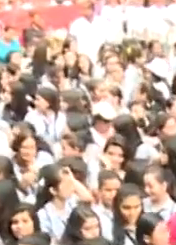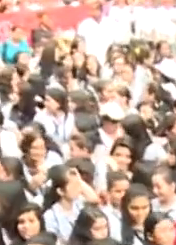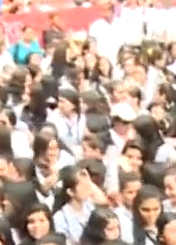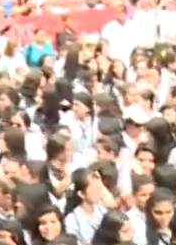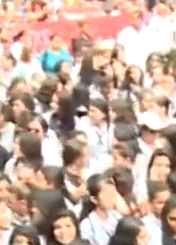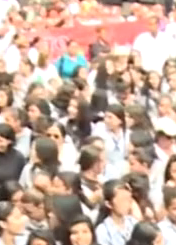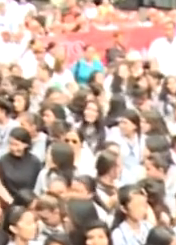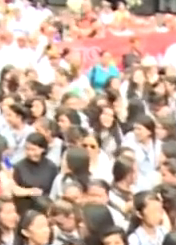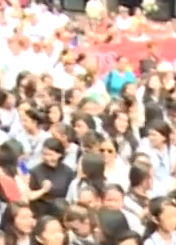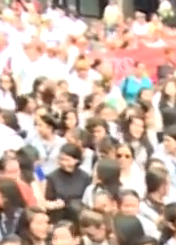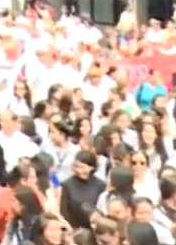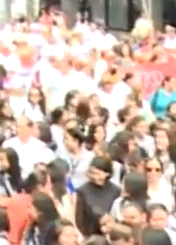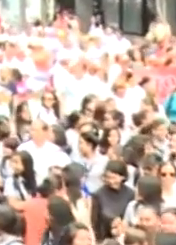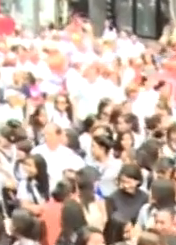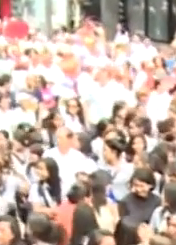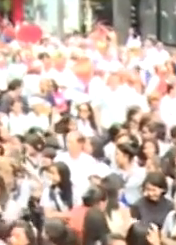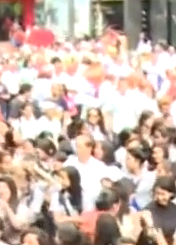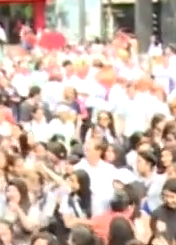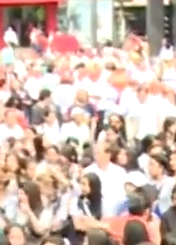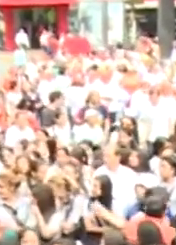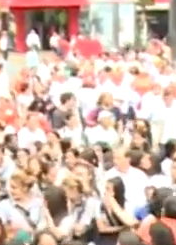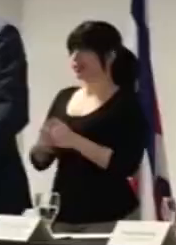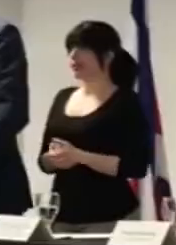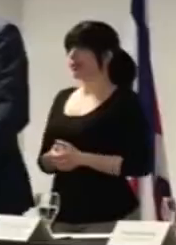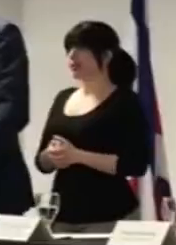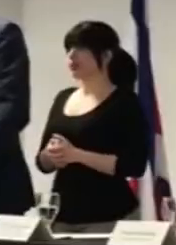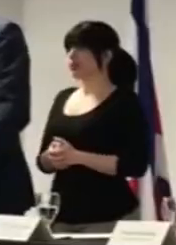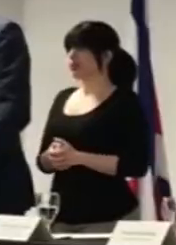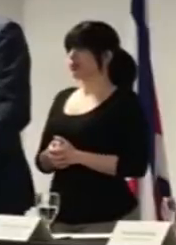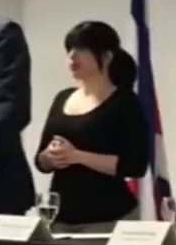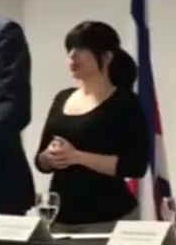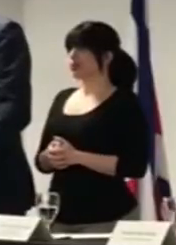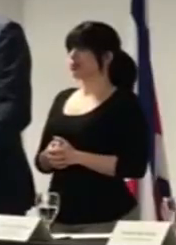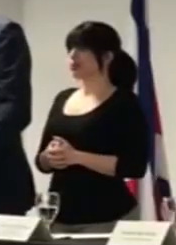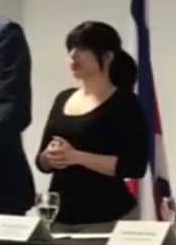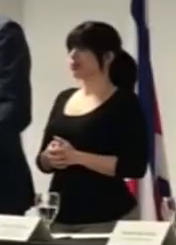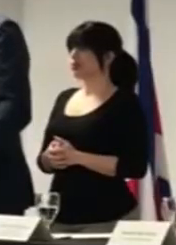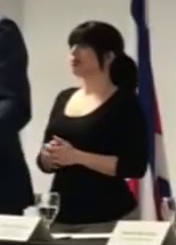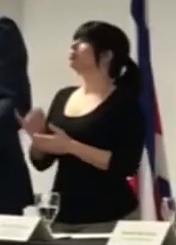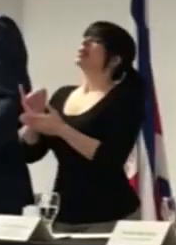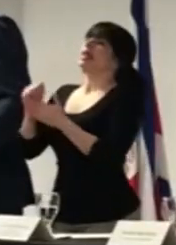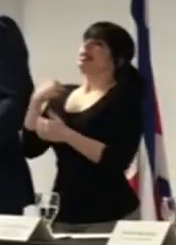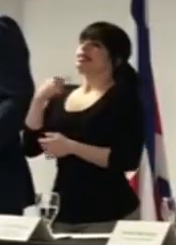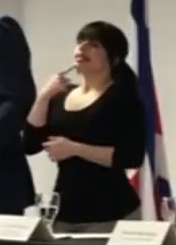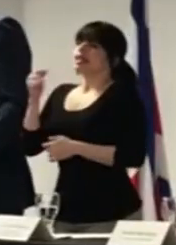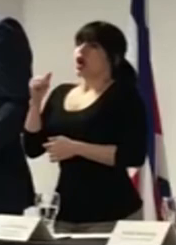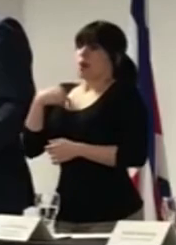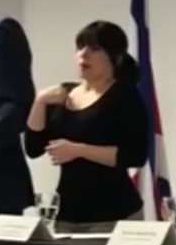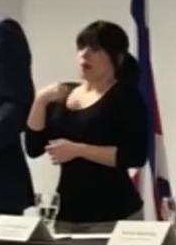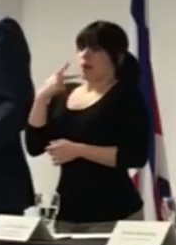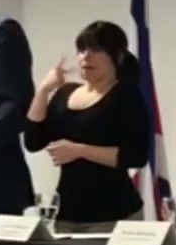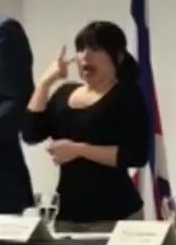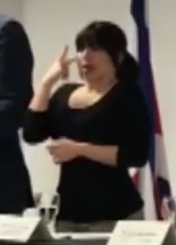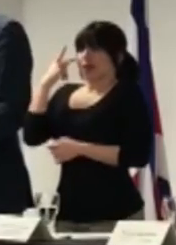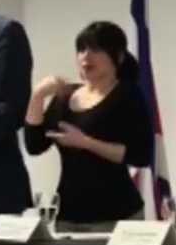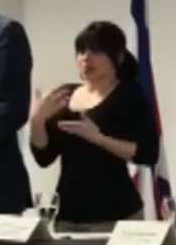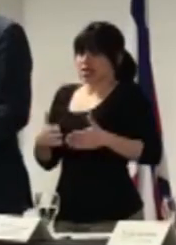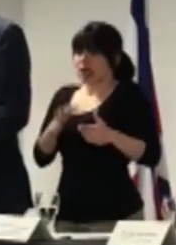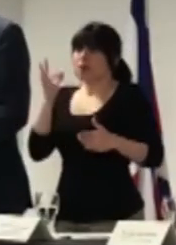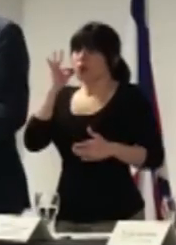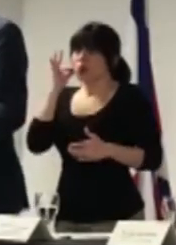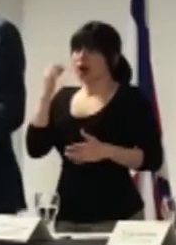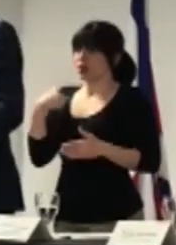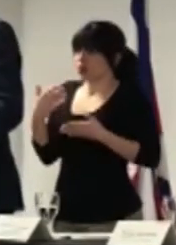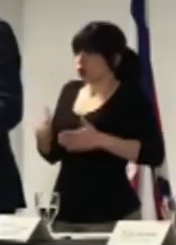El presidente también señaló que las trágicas muertes de mujeres a manos de sus compañeros que entristecen a Costa Rica estos días es un obligado recordatorio para